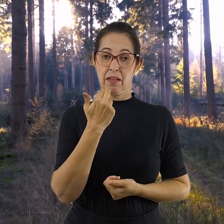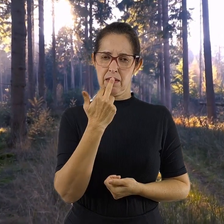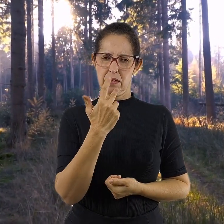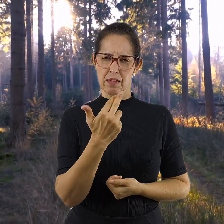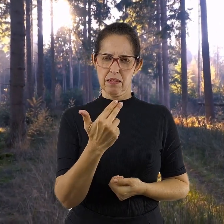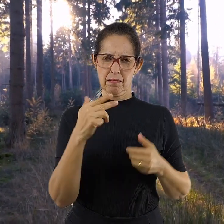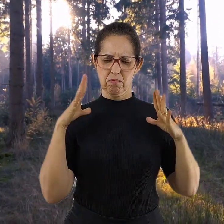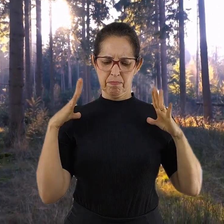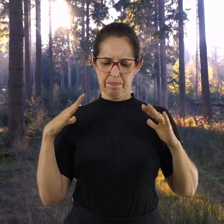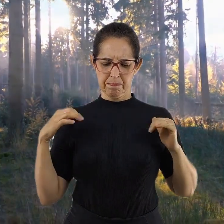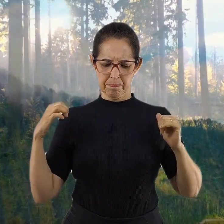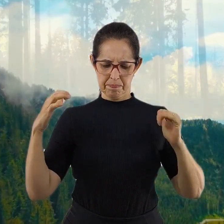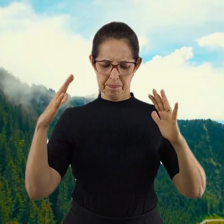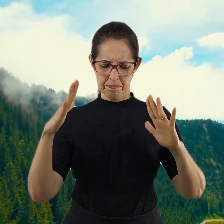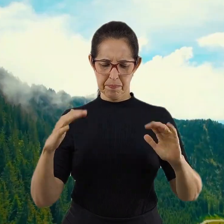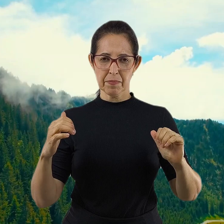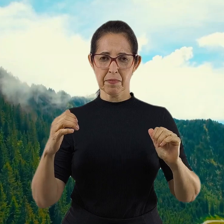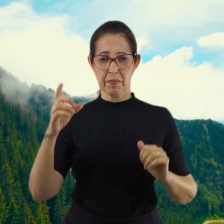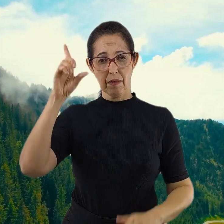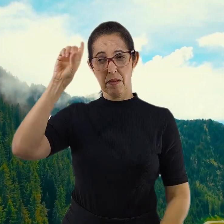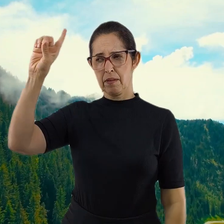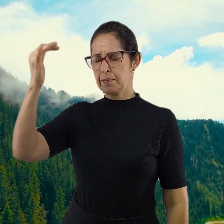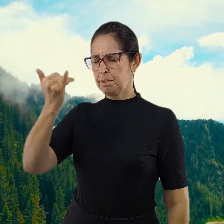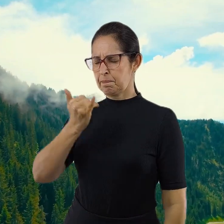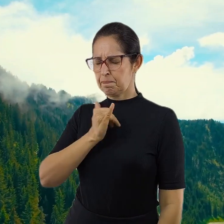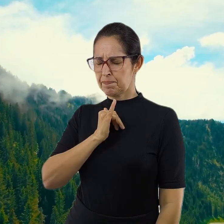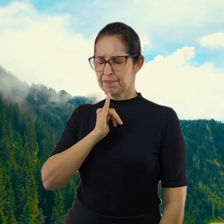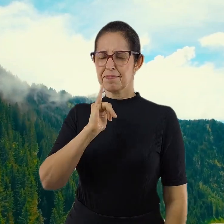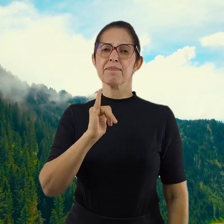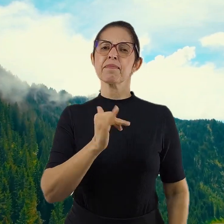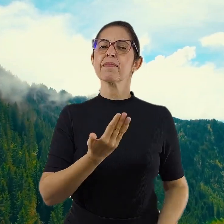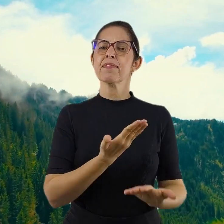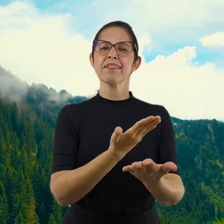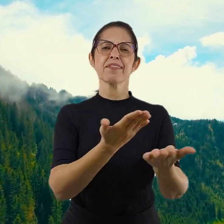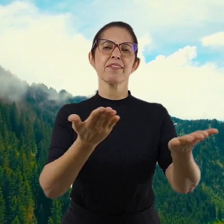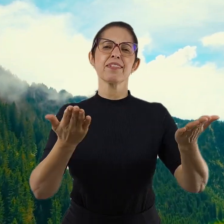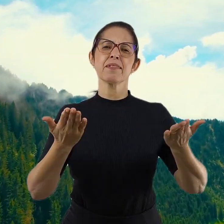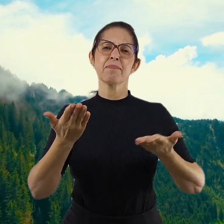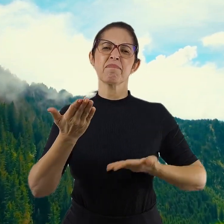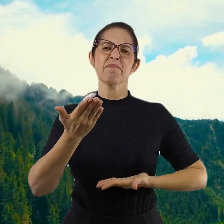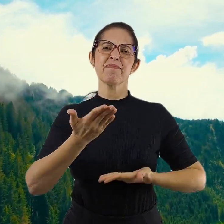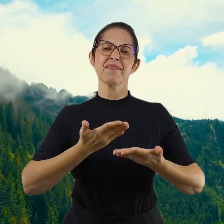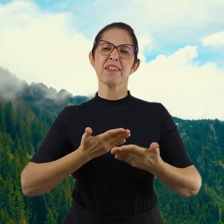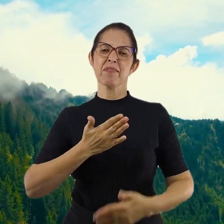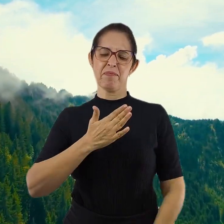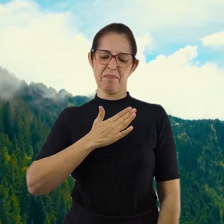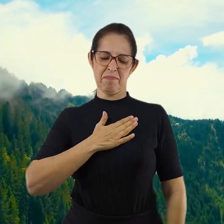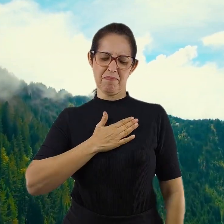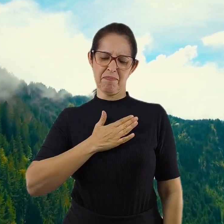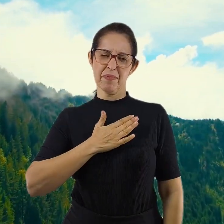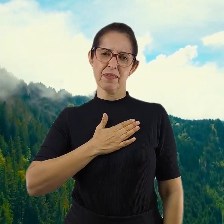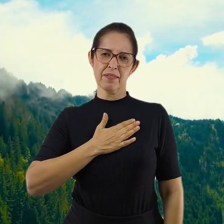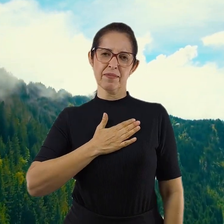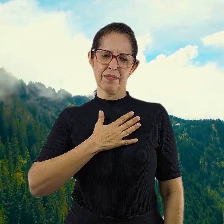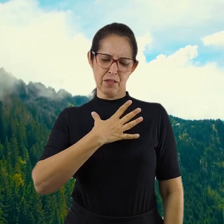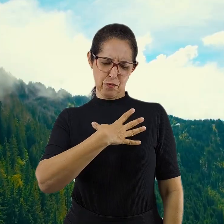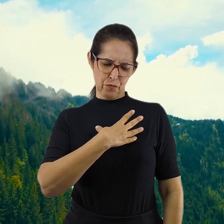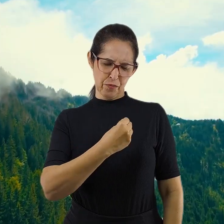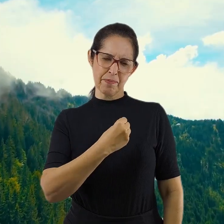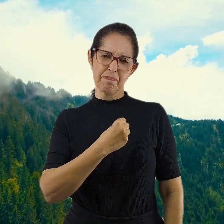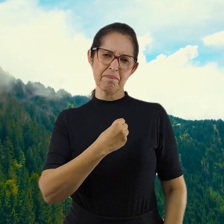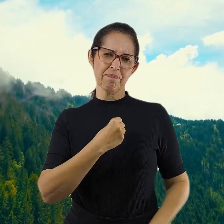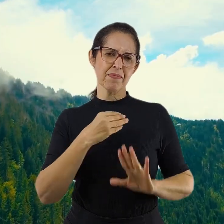Ericalaxori Ralamas. Meus servos, Odrieis Sidriat. filhos amados, Andri